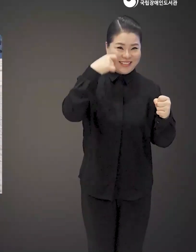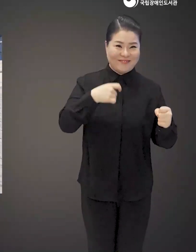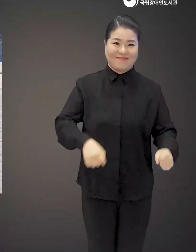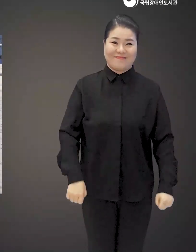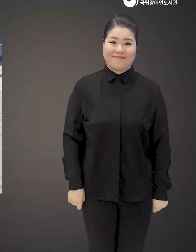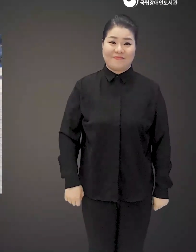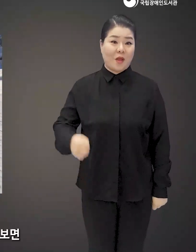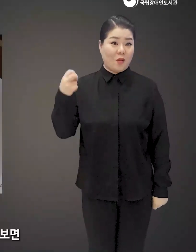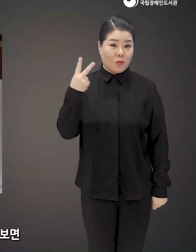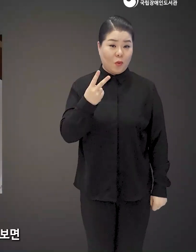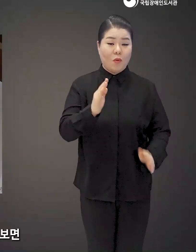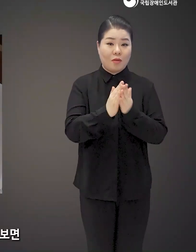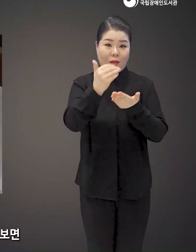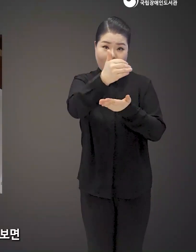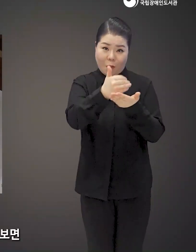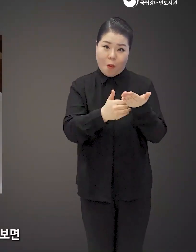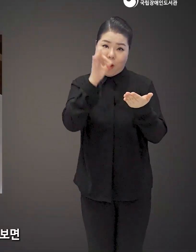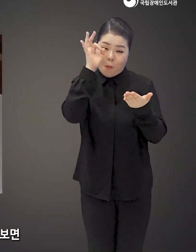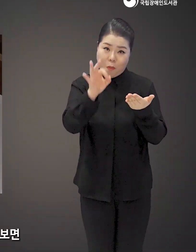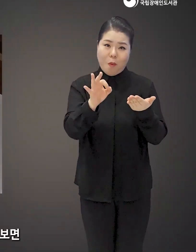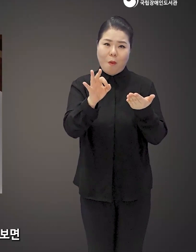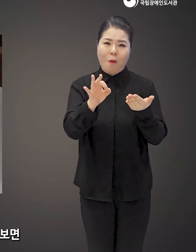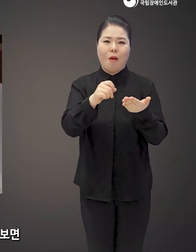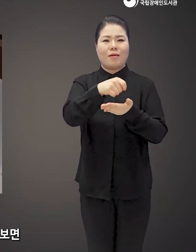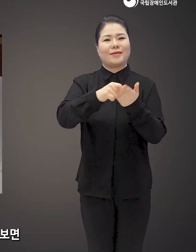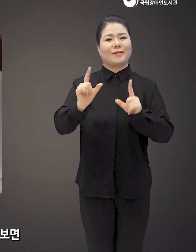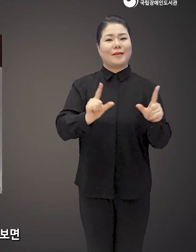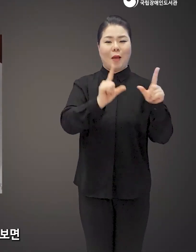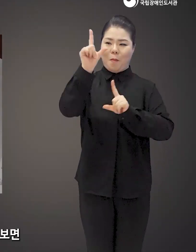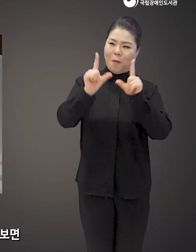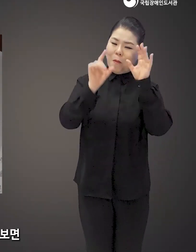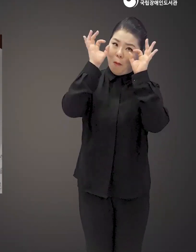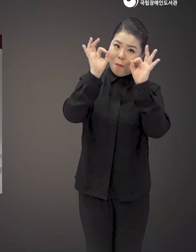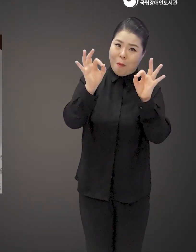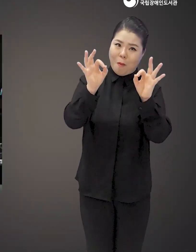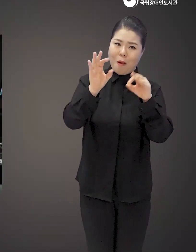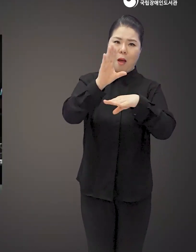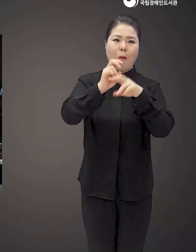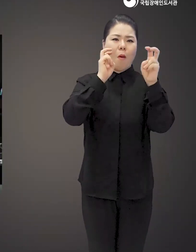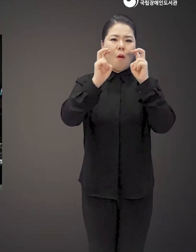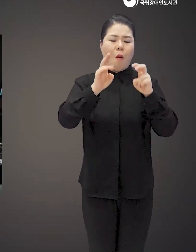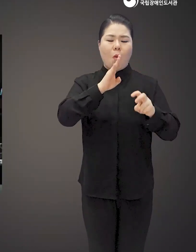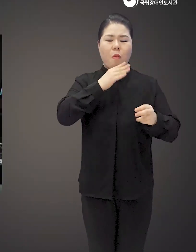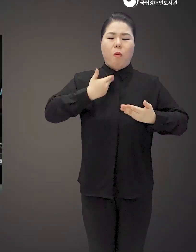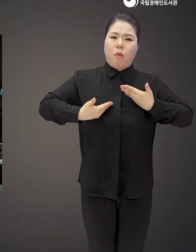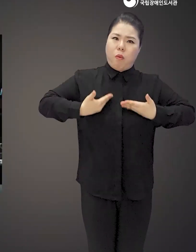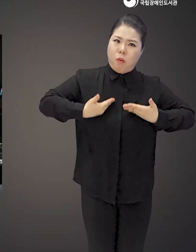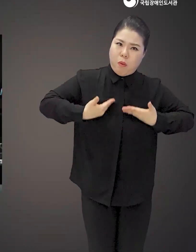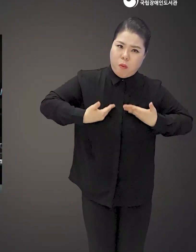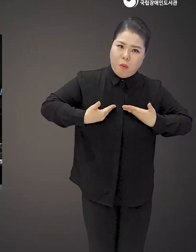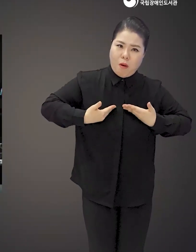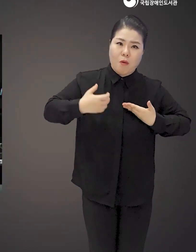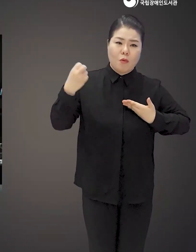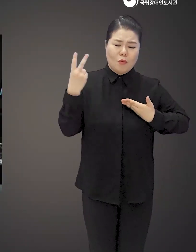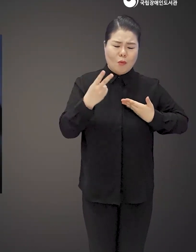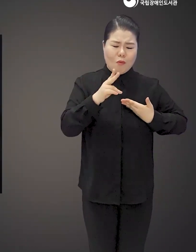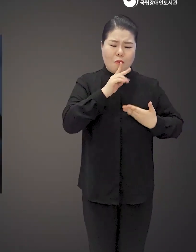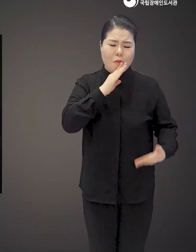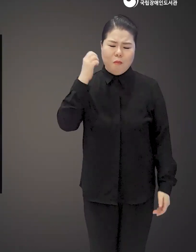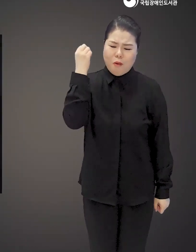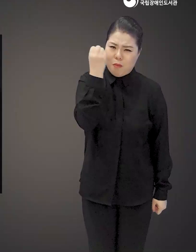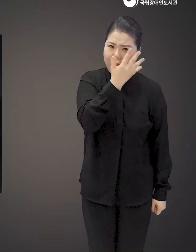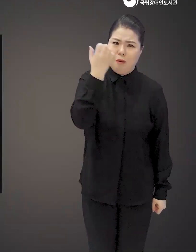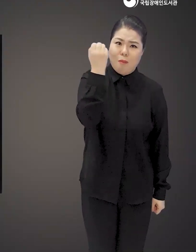들죠. 그 밖에도 에필로그에서 드러나는 기자 생활의 면면을 보면 방송사의 보도국이 얼마나 분주하고